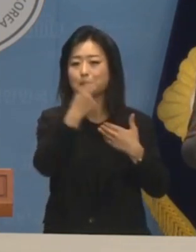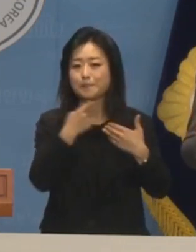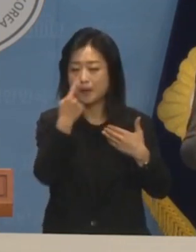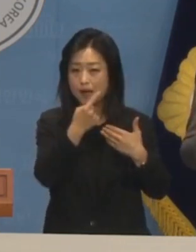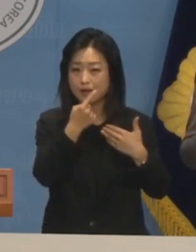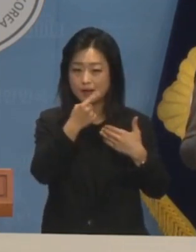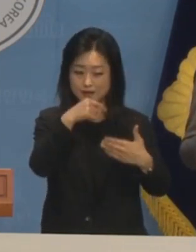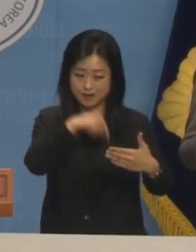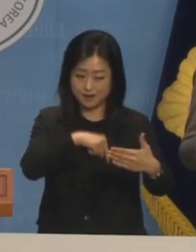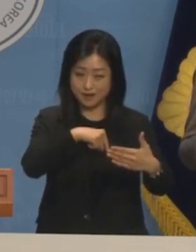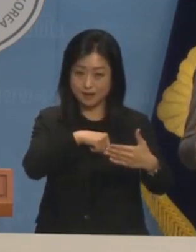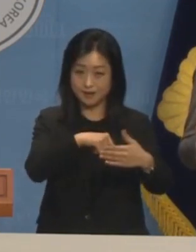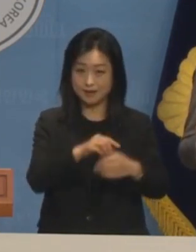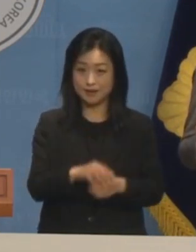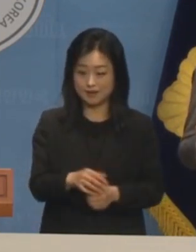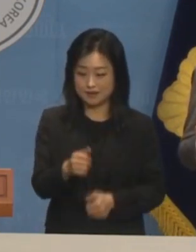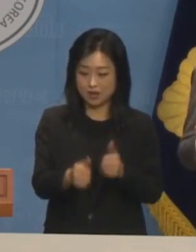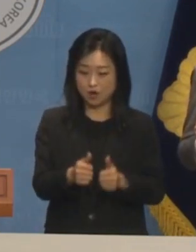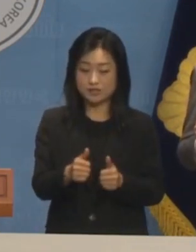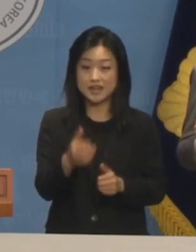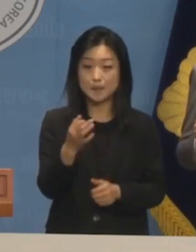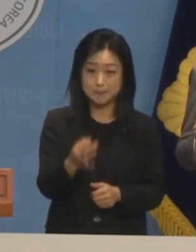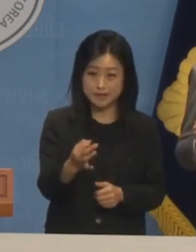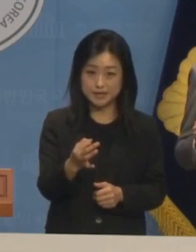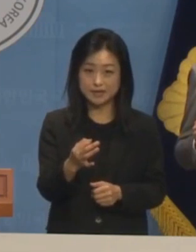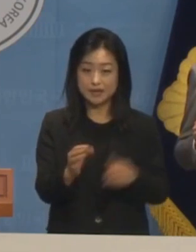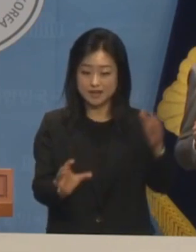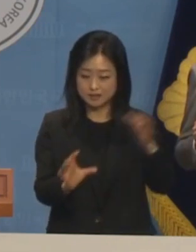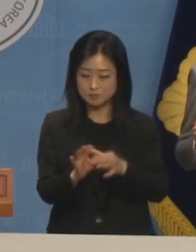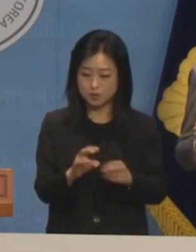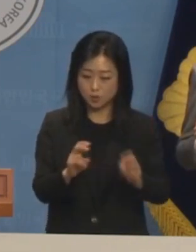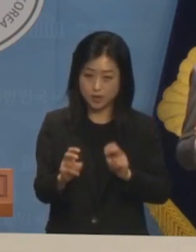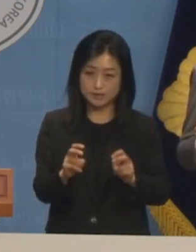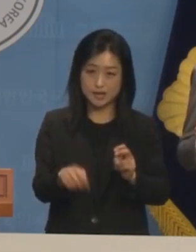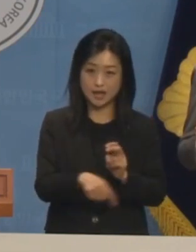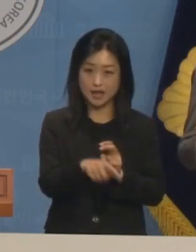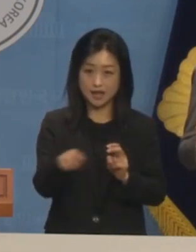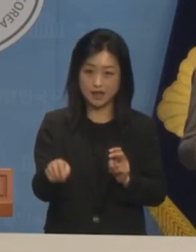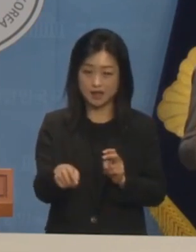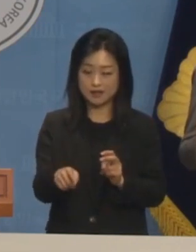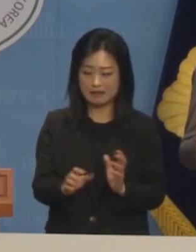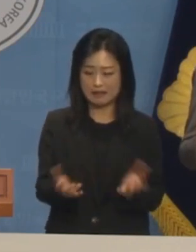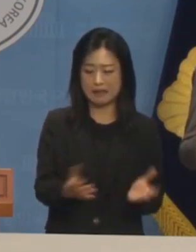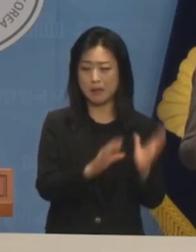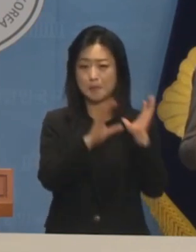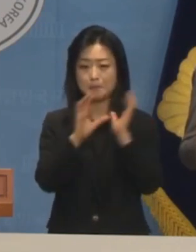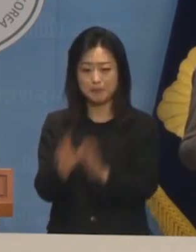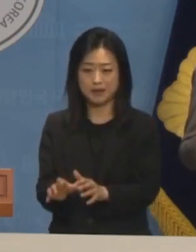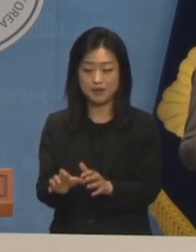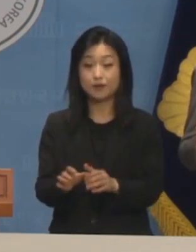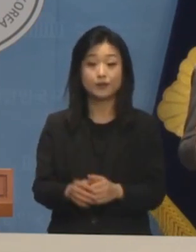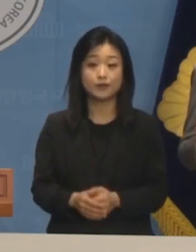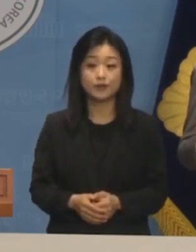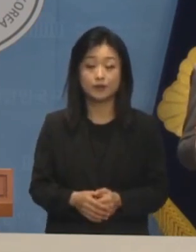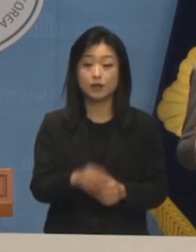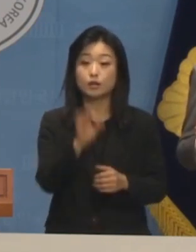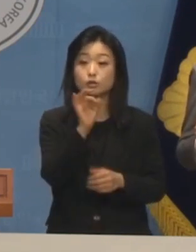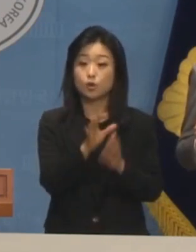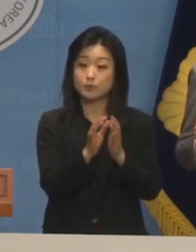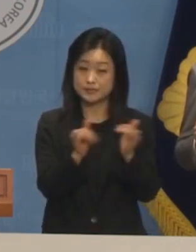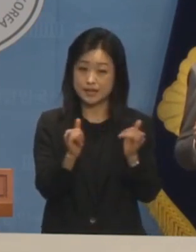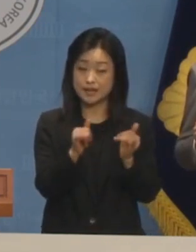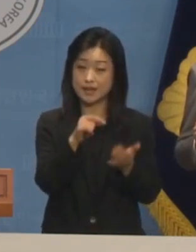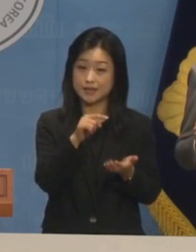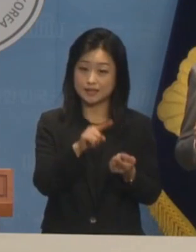입점업체에게 전가하는 경쟁 비용 등은 물론 소비자에게도 큰 영향을 미치게 됩니다. 이러한 실태에 대해서 소비자 시민사회에